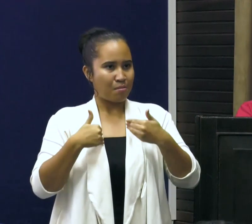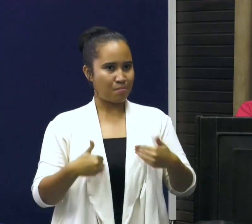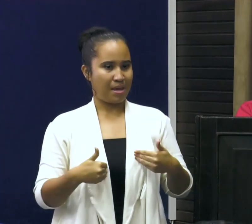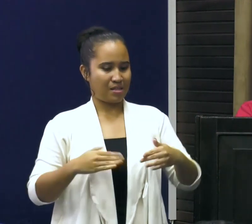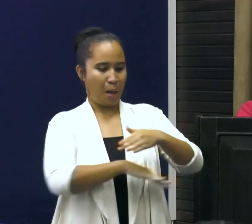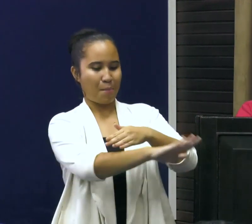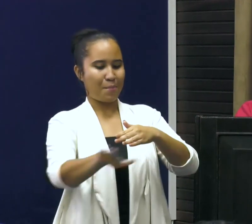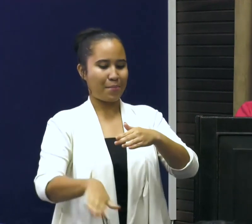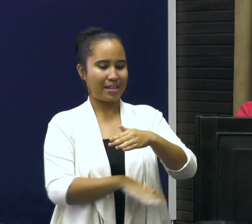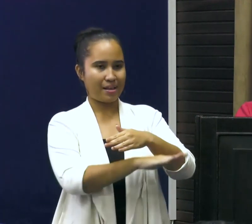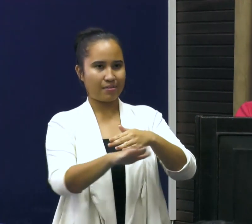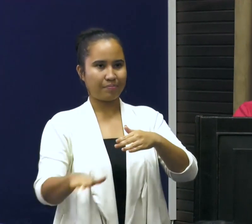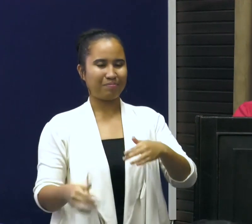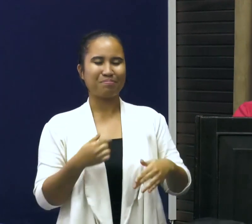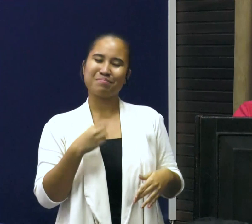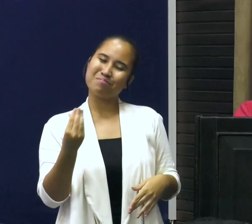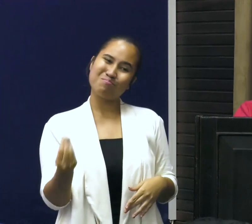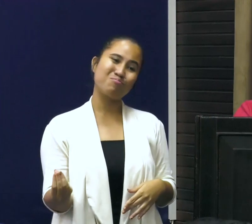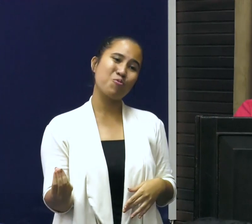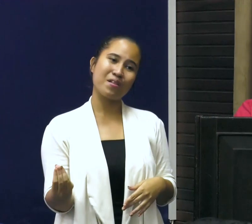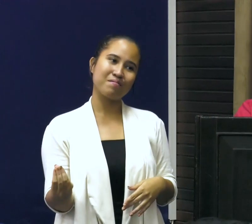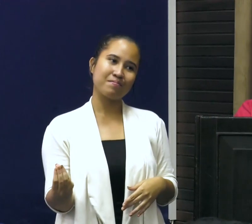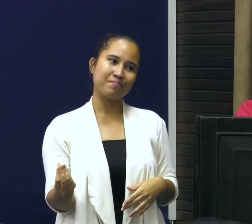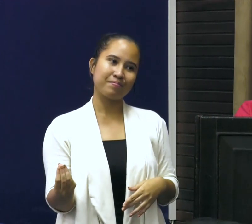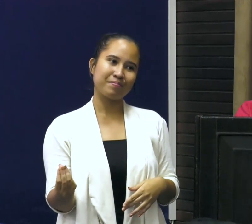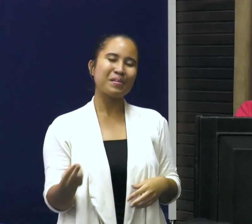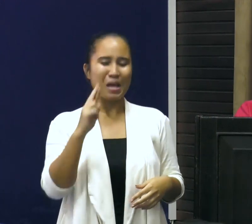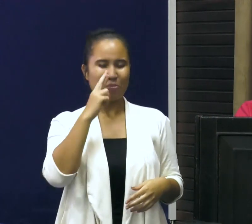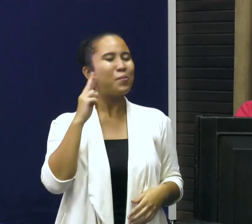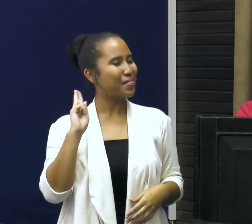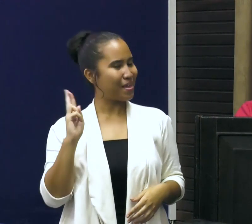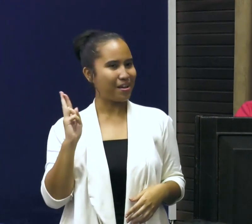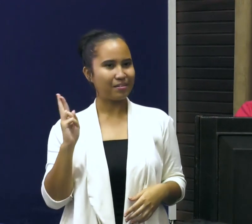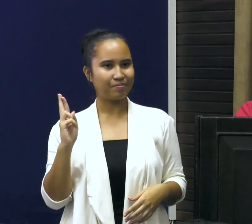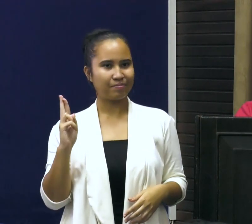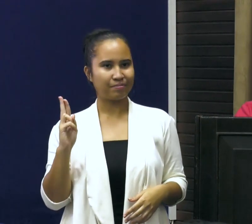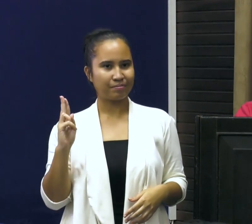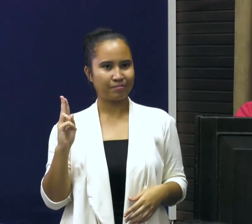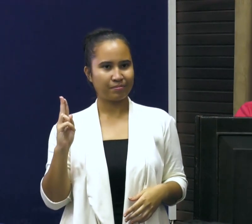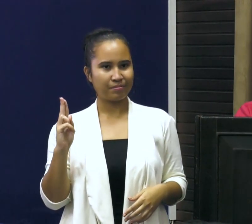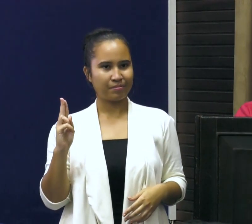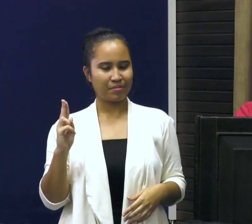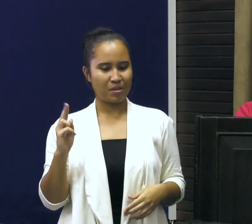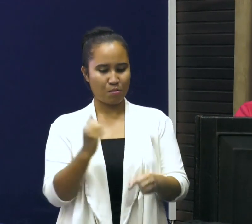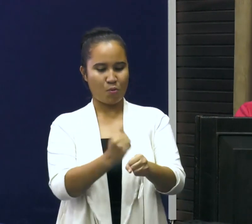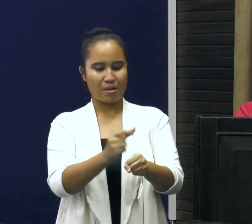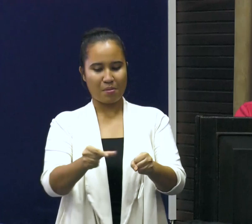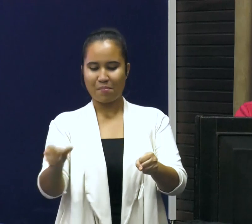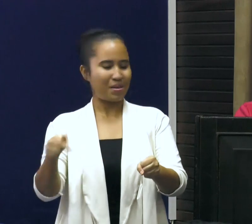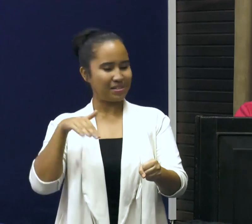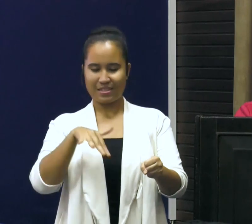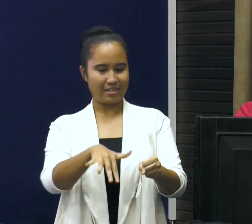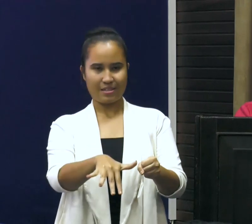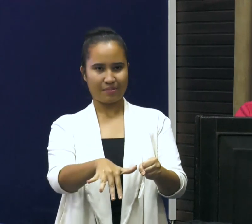in het binnenland? Ik zou willen, en ik probeer het echt hoor, mijn personeel is niet hier. Ik